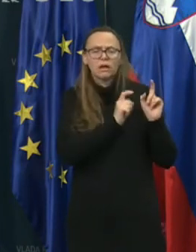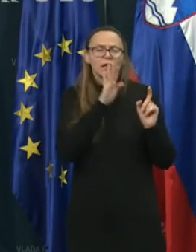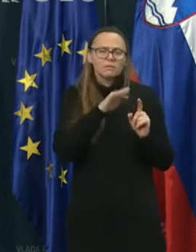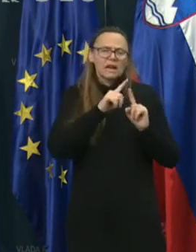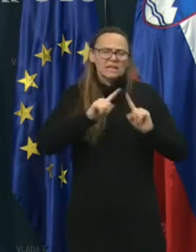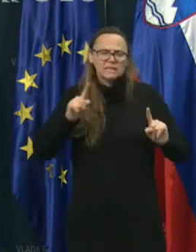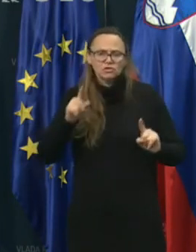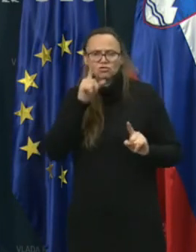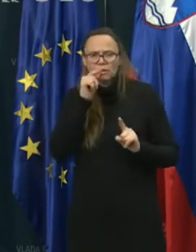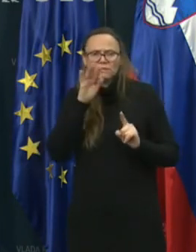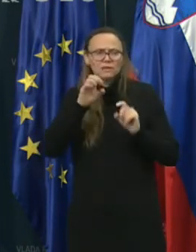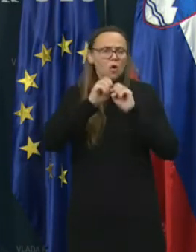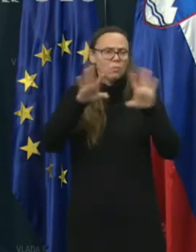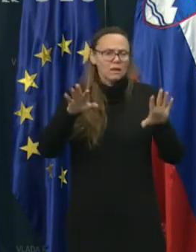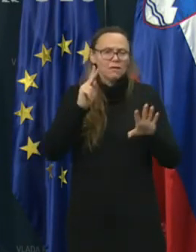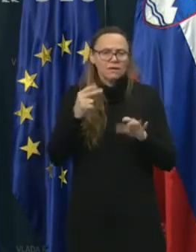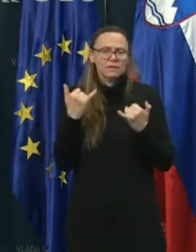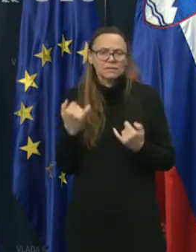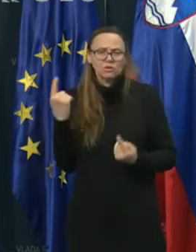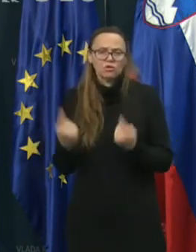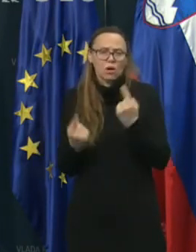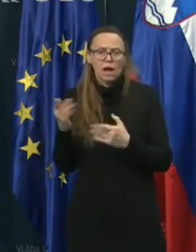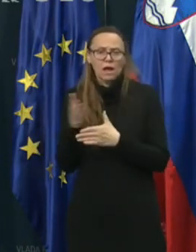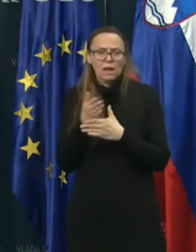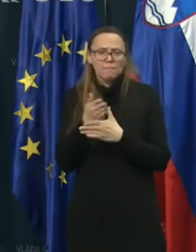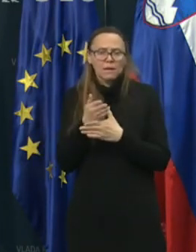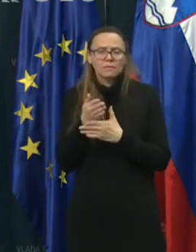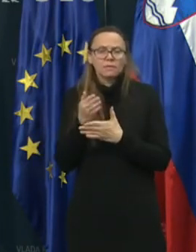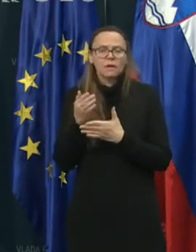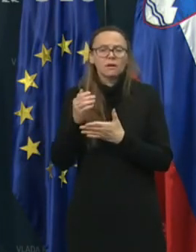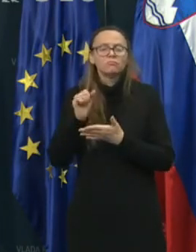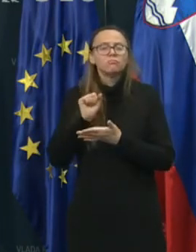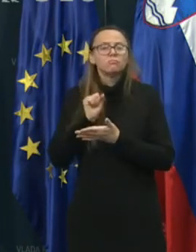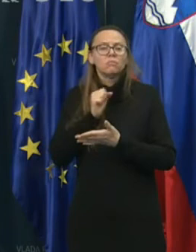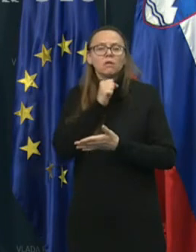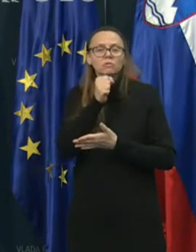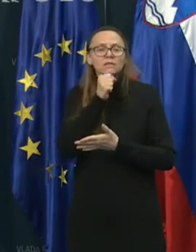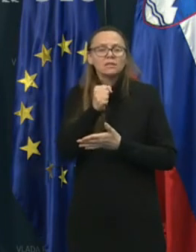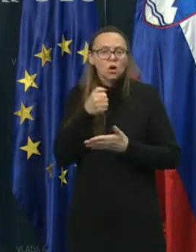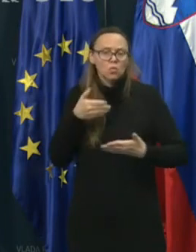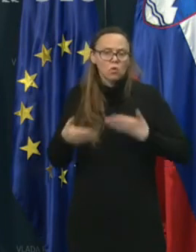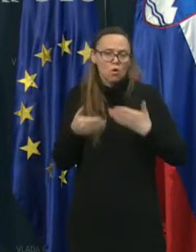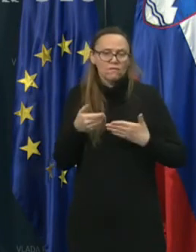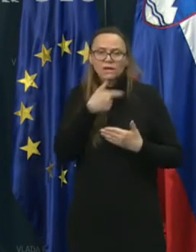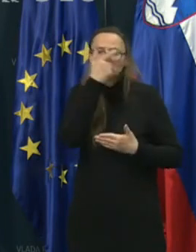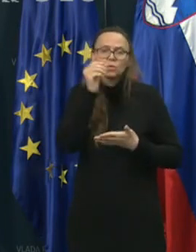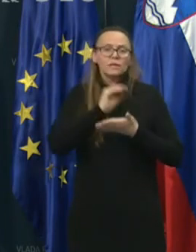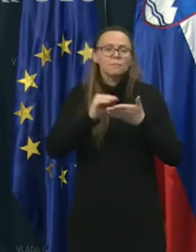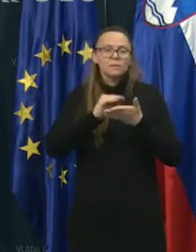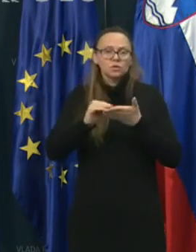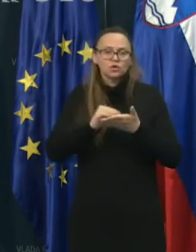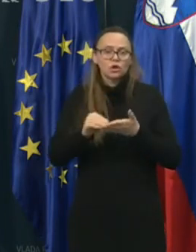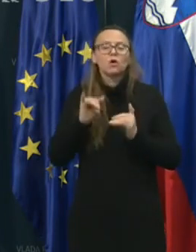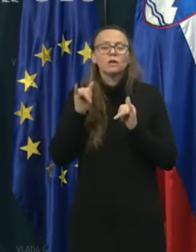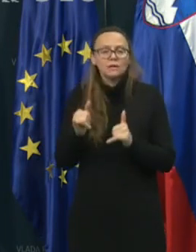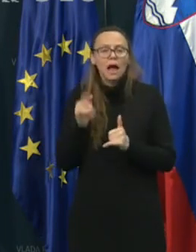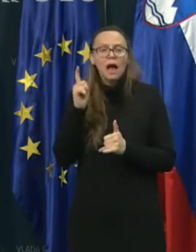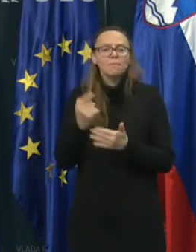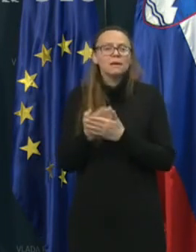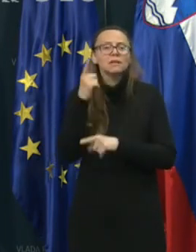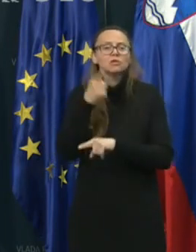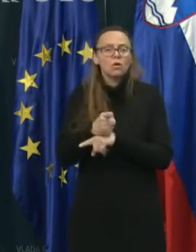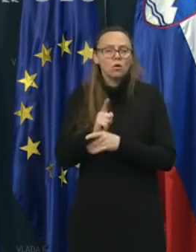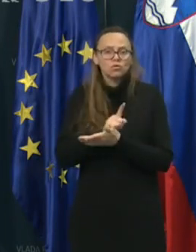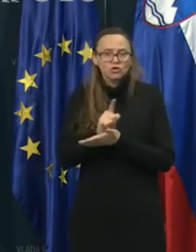tvite, na te objave, ki se zdaj dogajajo med samo tiskovno konferenco. In ljudje pišejo, ja, ampak za določen